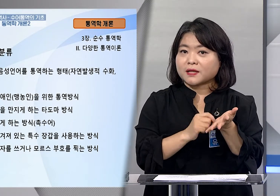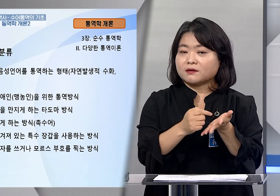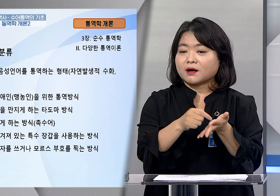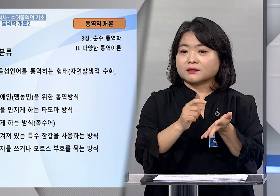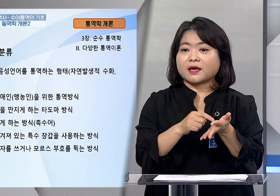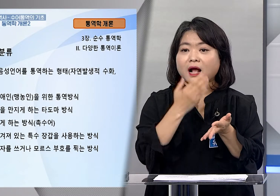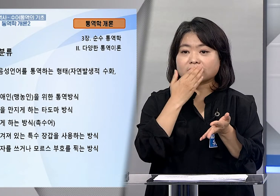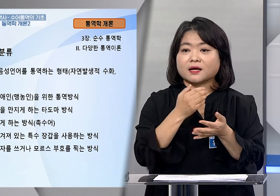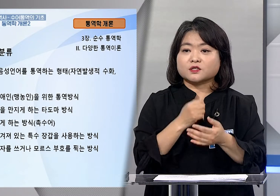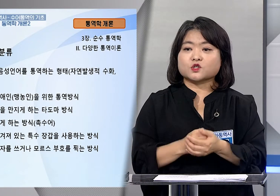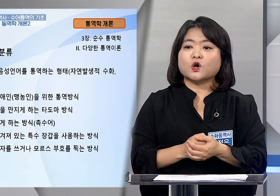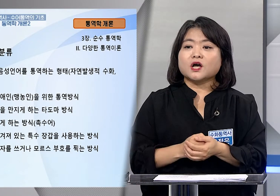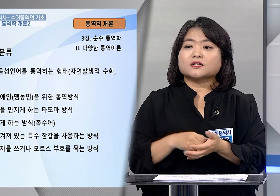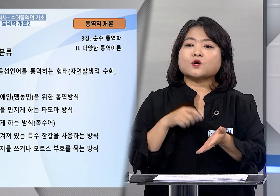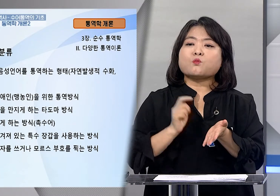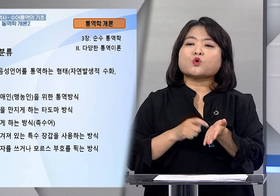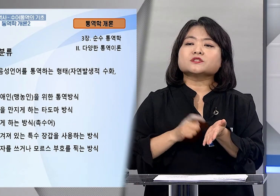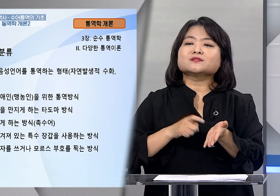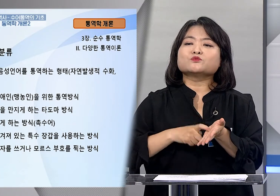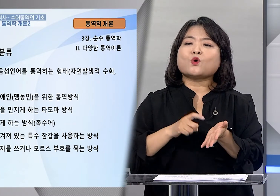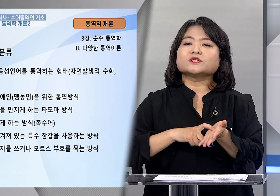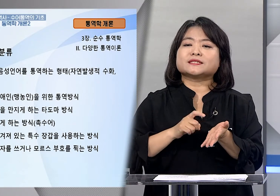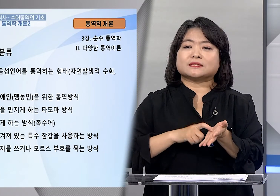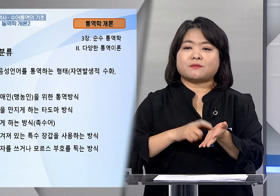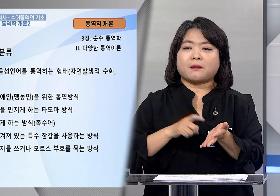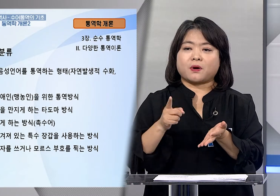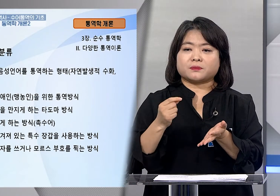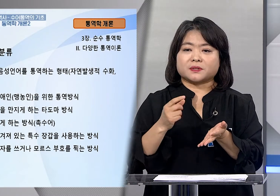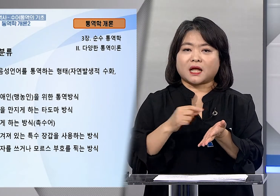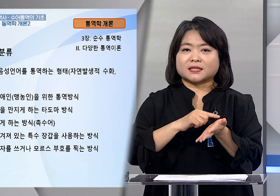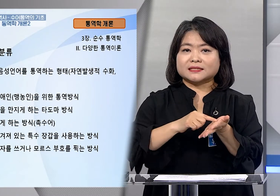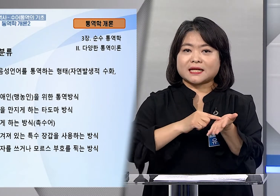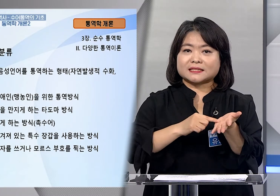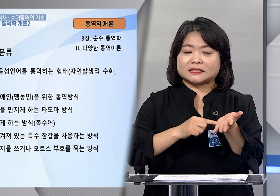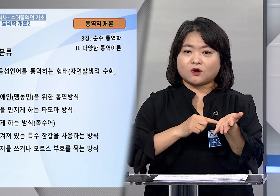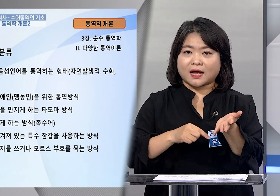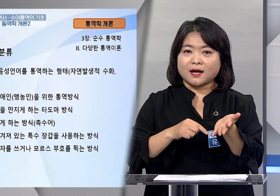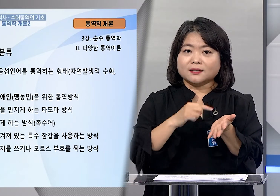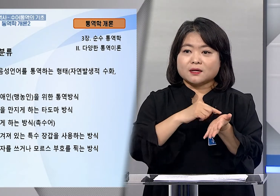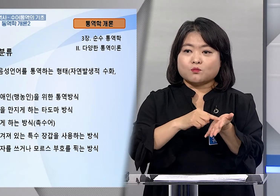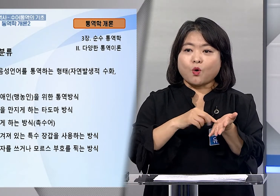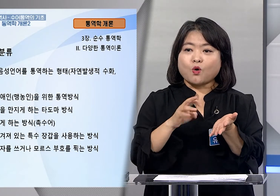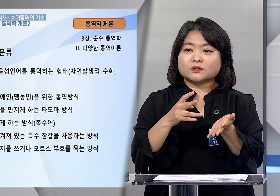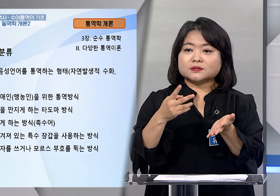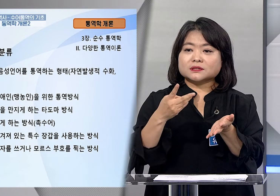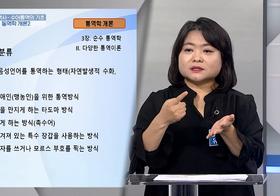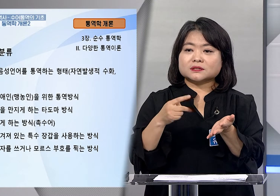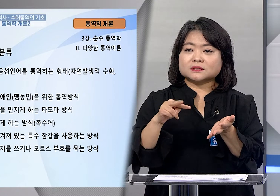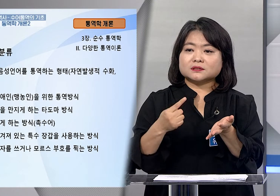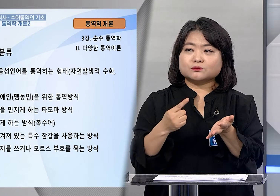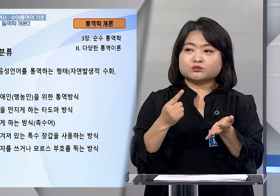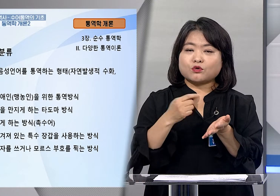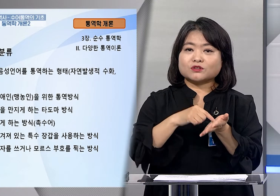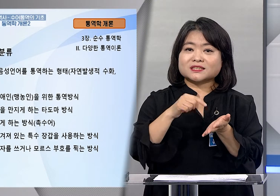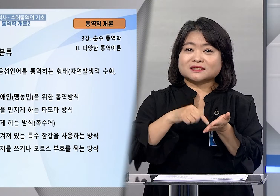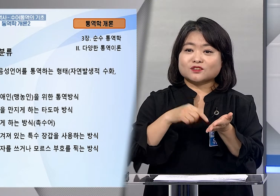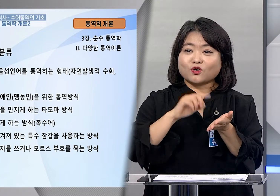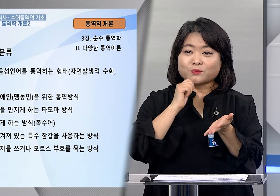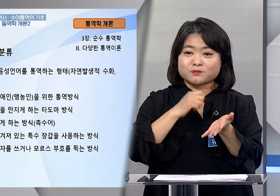만들어가는 게 가능하겠죠. 그리고 모르스 부호를 찍는 방법입니다. 글자를 쓰거나 모르스 부호를 찍는 건 어렵지만